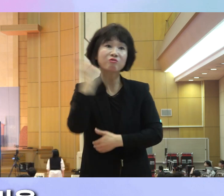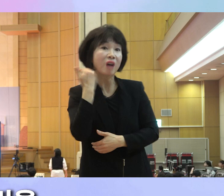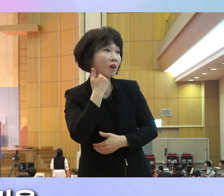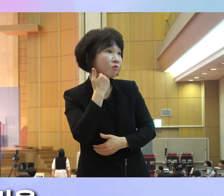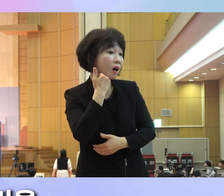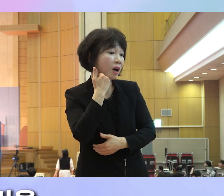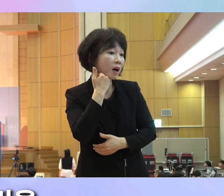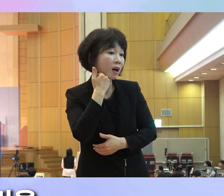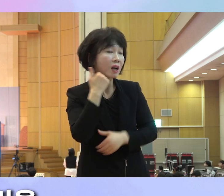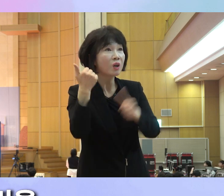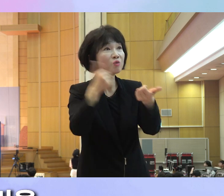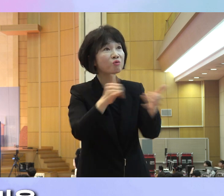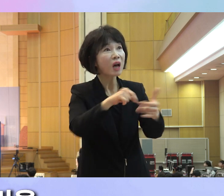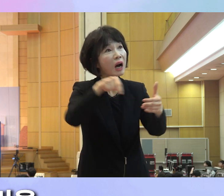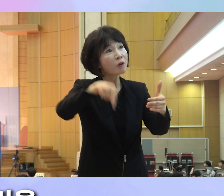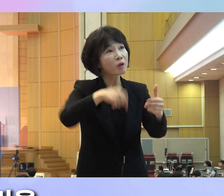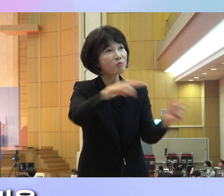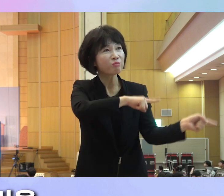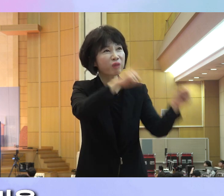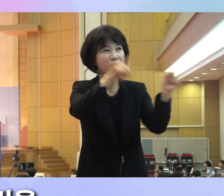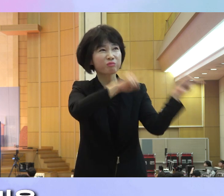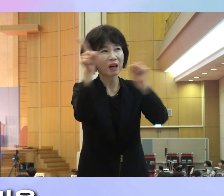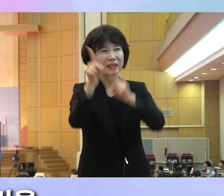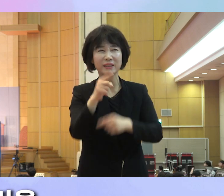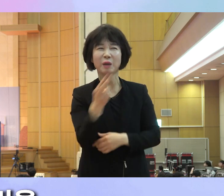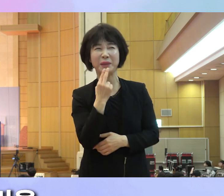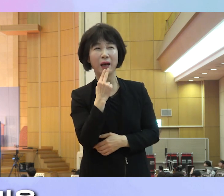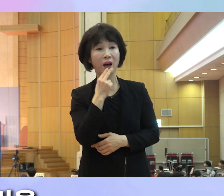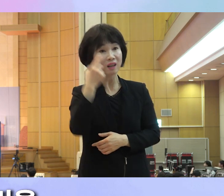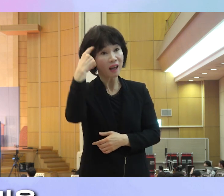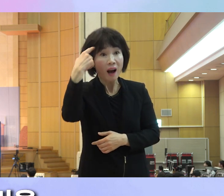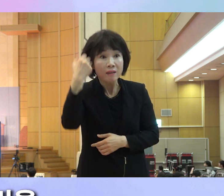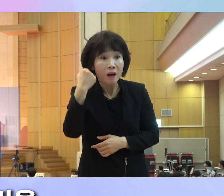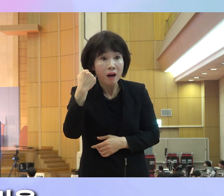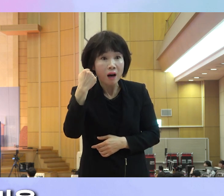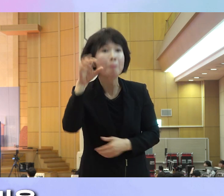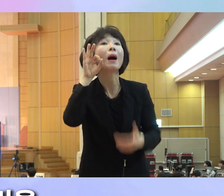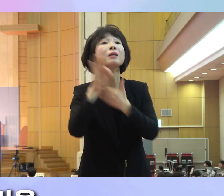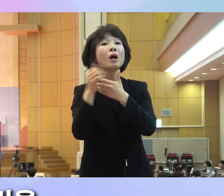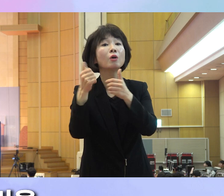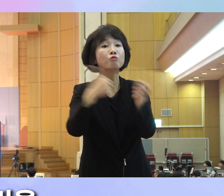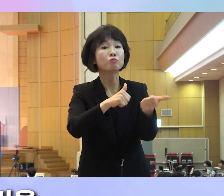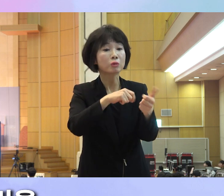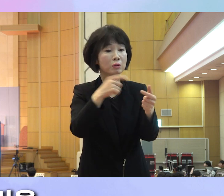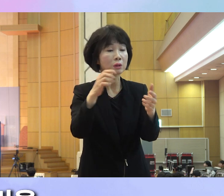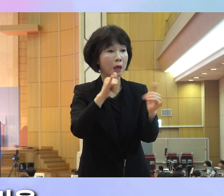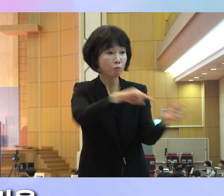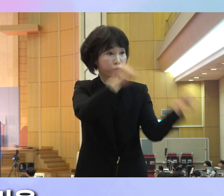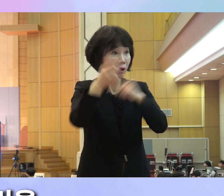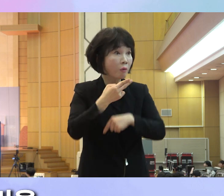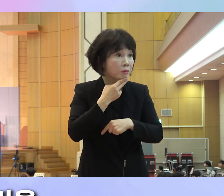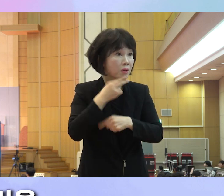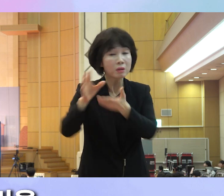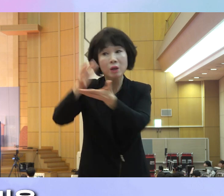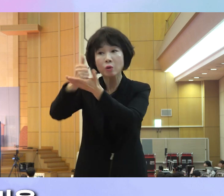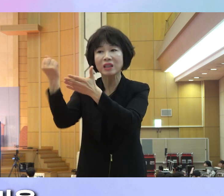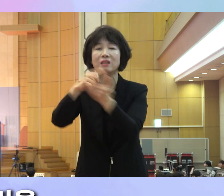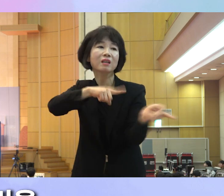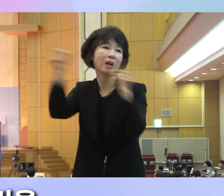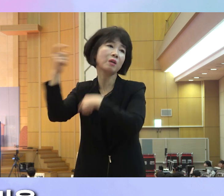이들은 어찌하여 죽은 자 가운데서 부활이 없다 하느냐? 만일 죽은 자의 부활이 없으면 그리스도도 다시